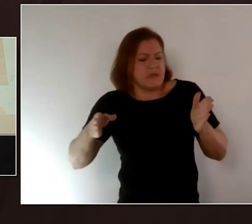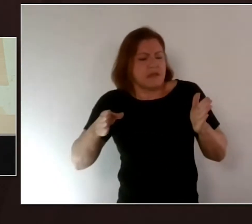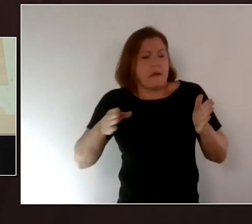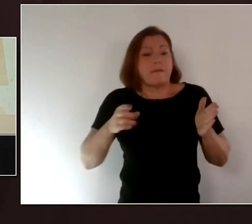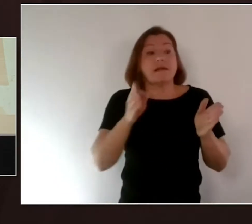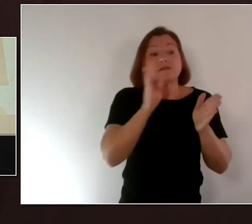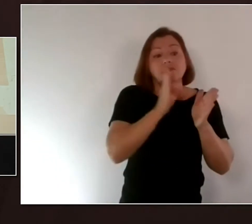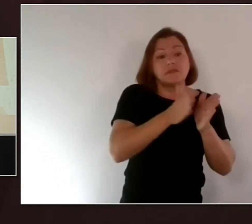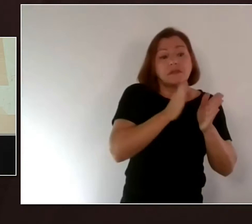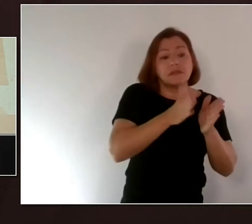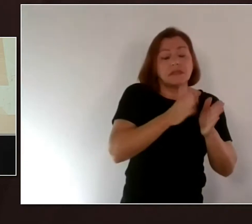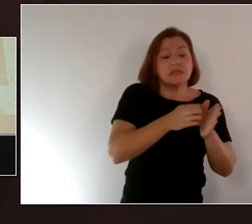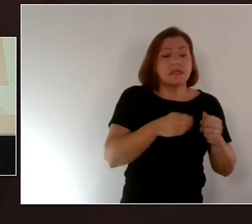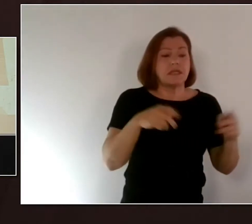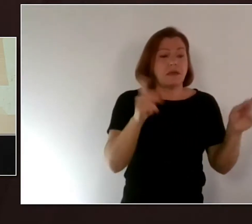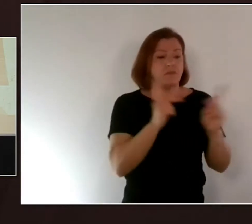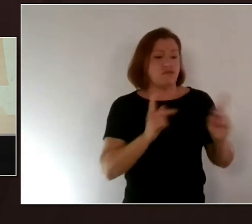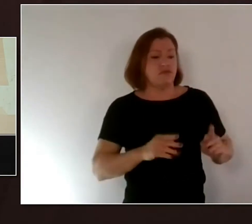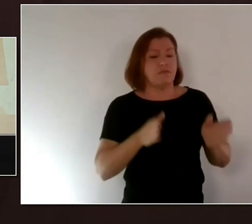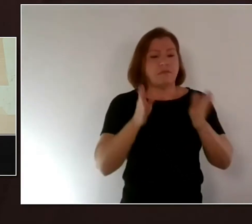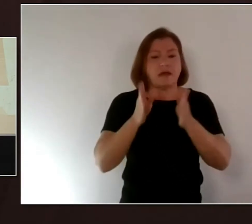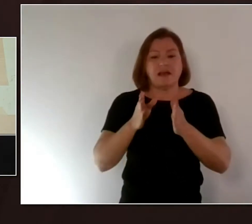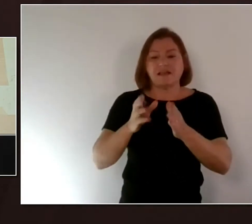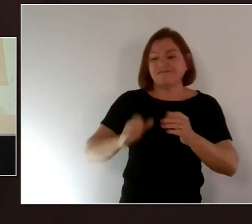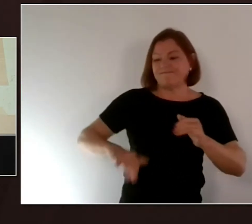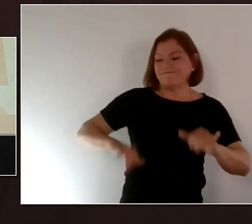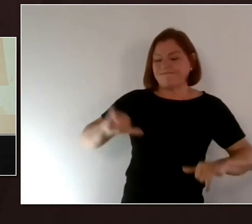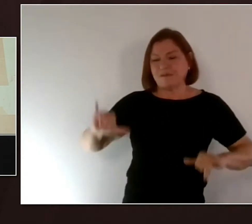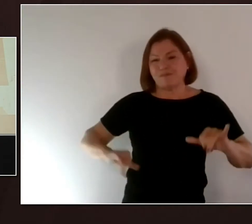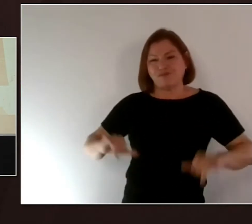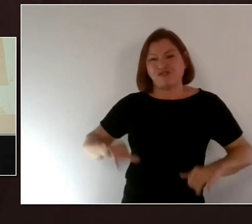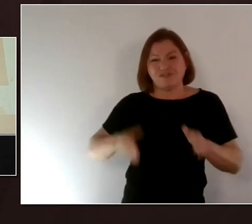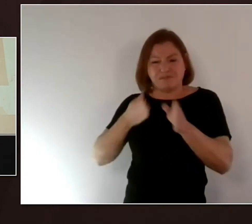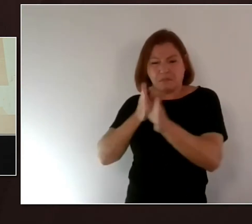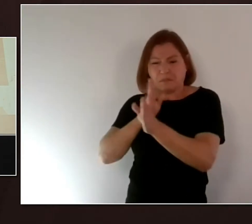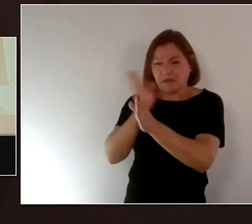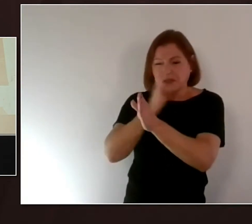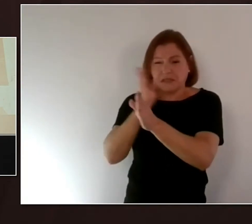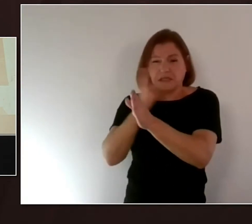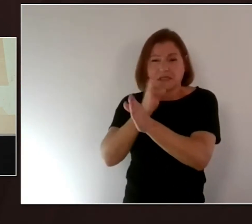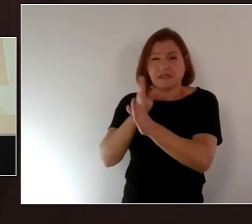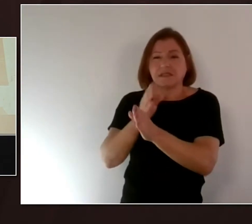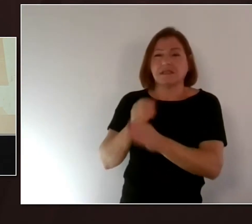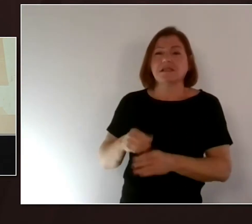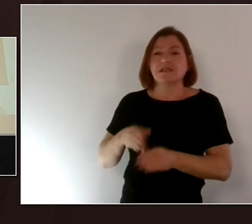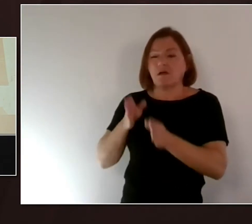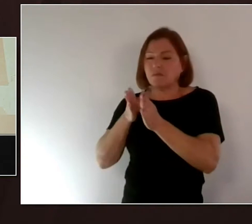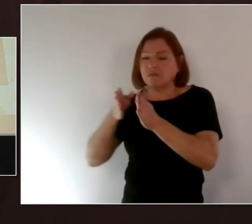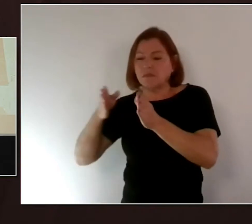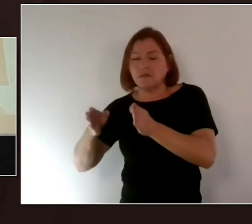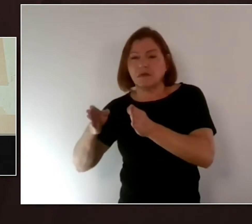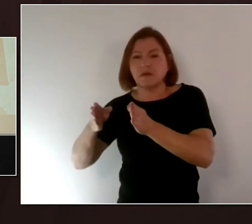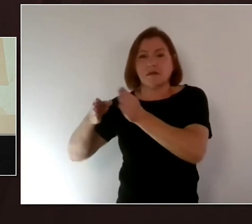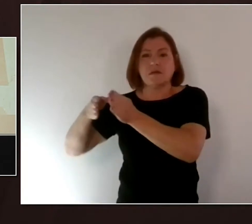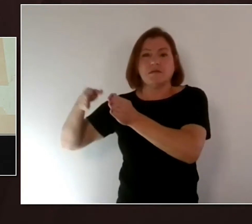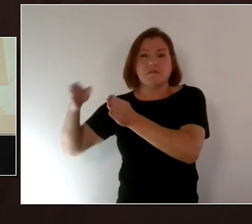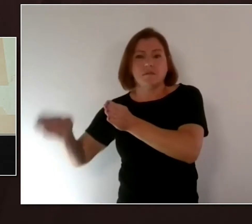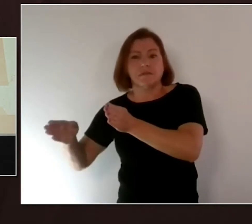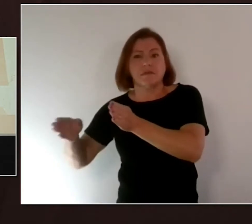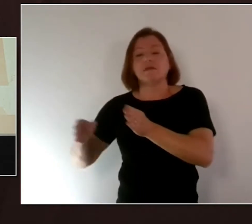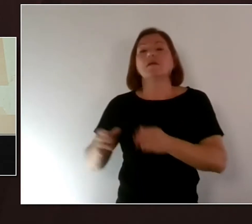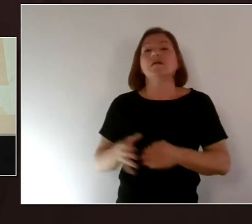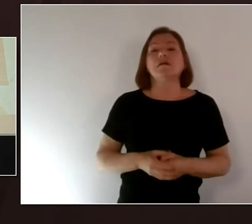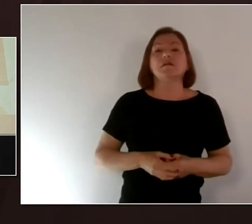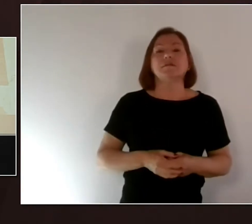tempo de paz, aí vinha tempo de perseguição. Aparentemente, isso seja uma coisa positiva, né? Nos tempos